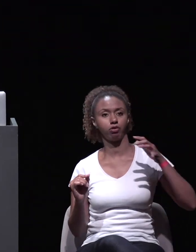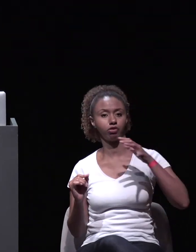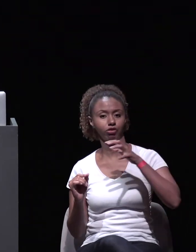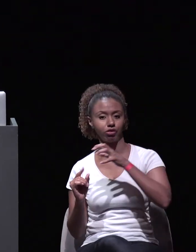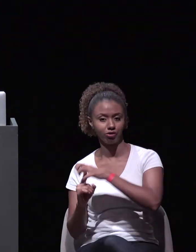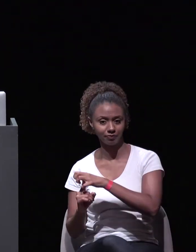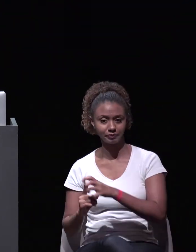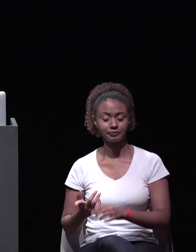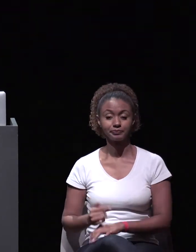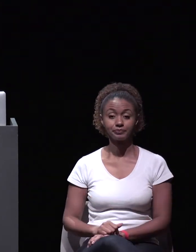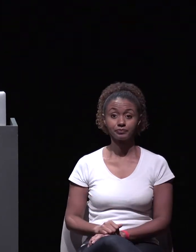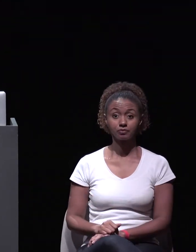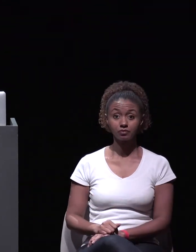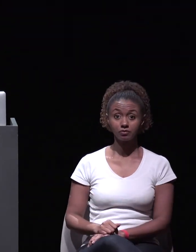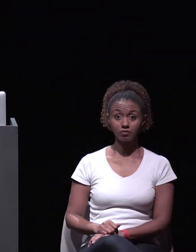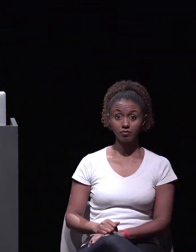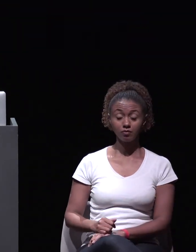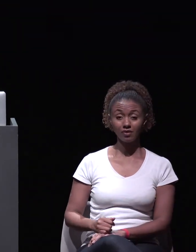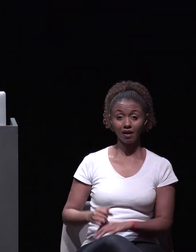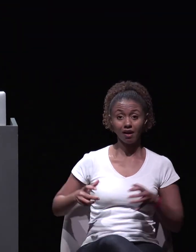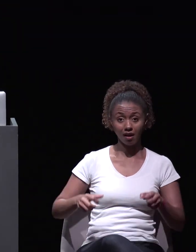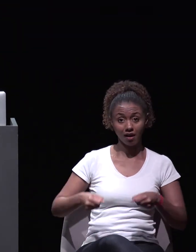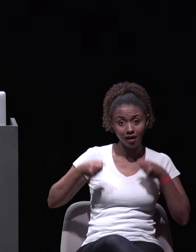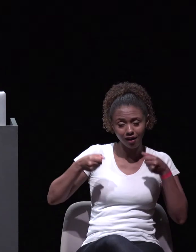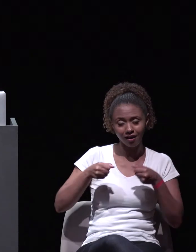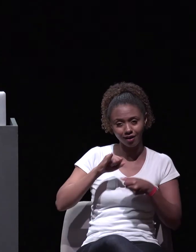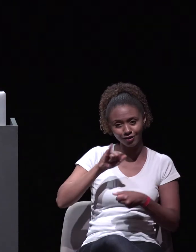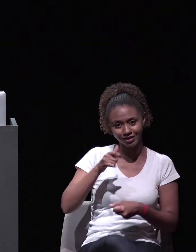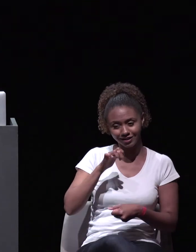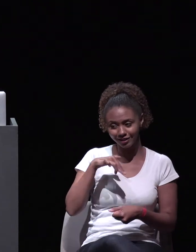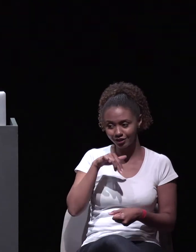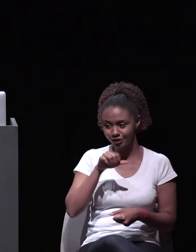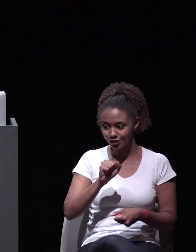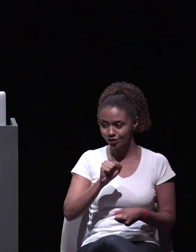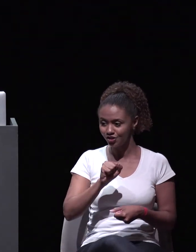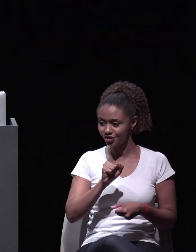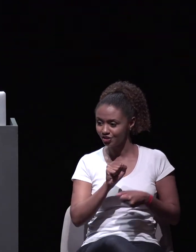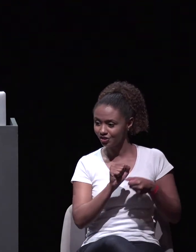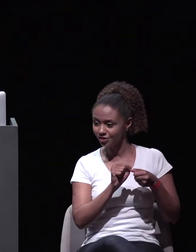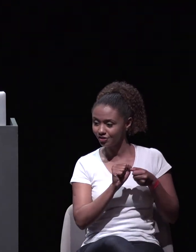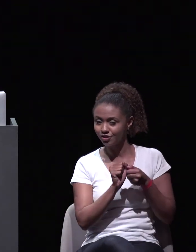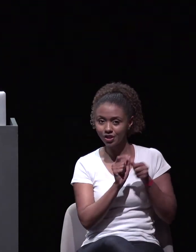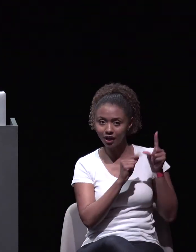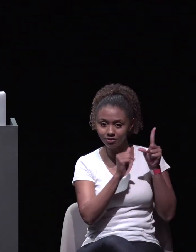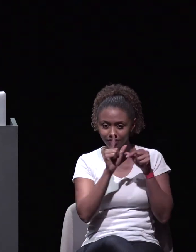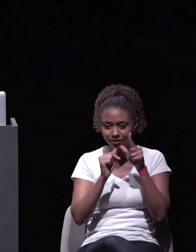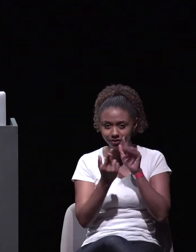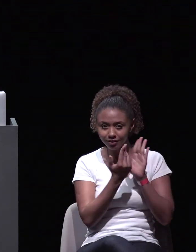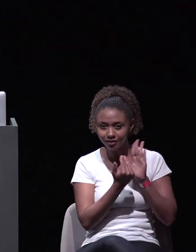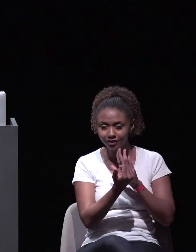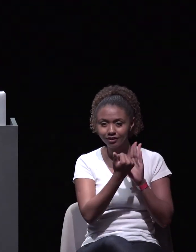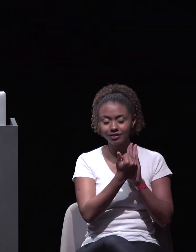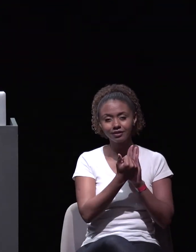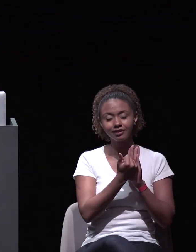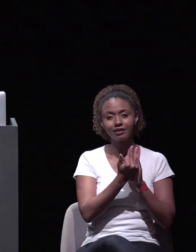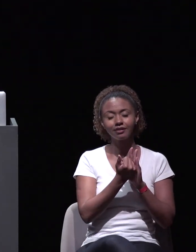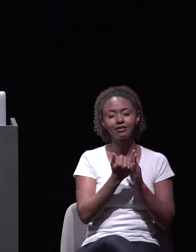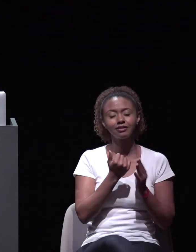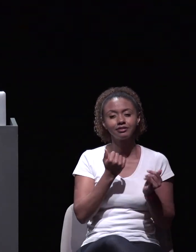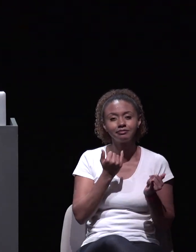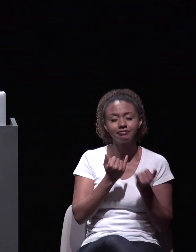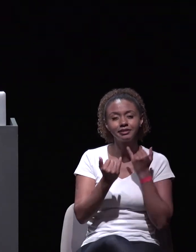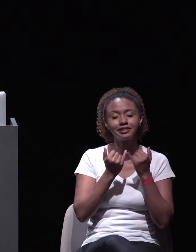jeans estrelado vai introduzir essa informação, que é uma informação de moda, que temporaliza a obra, né? Que nos dá para a gente um